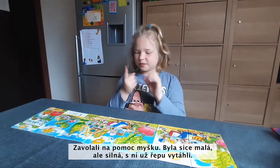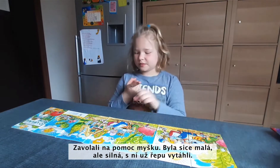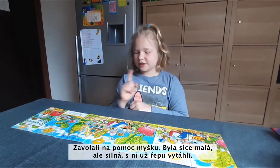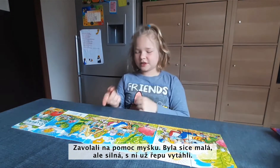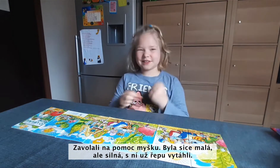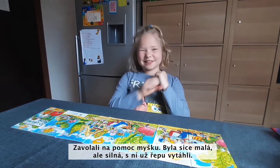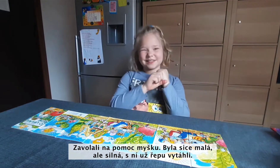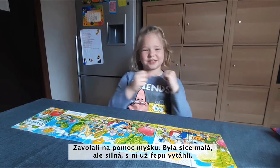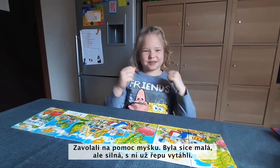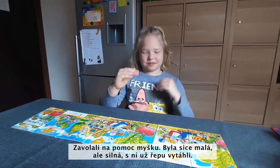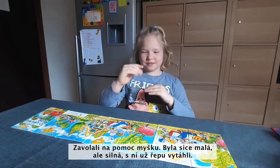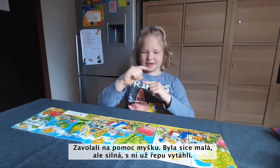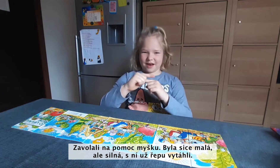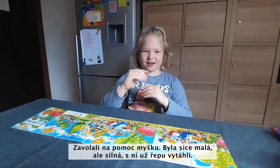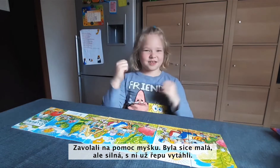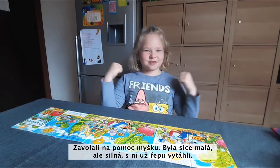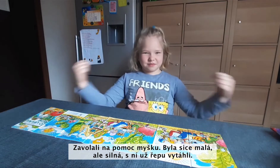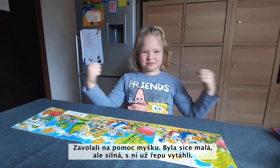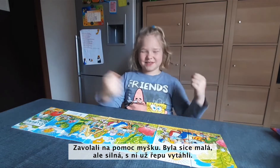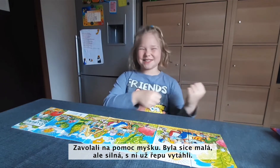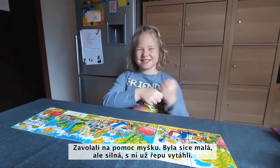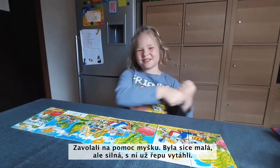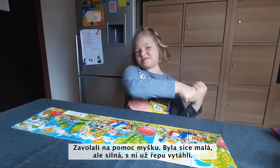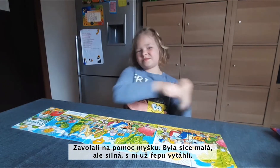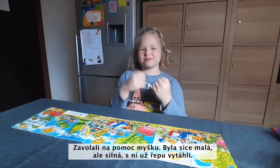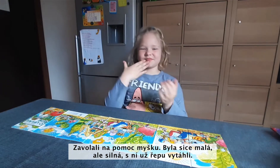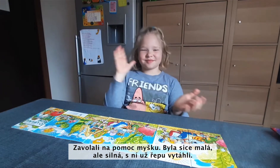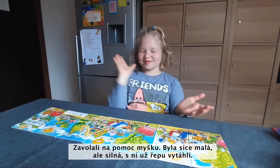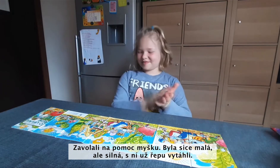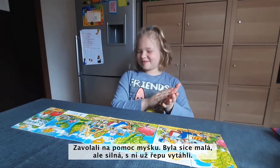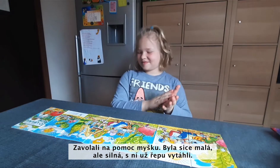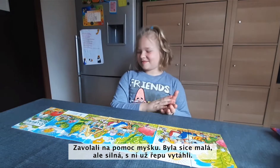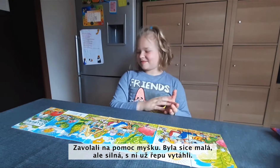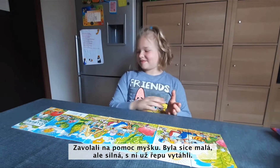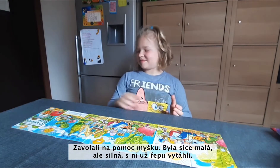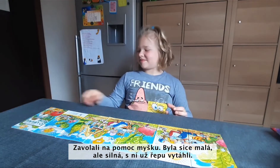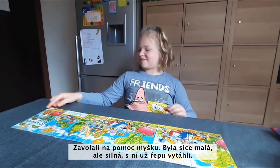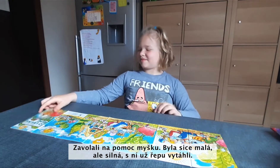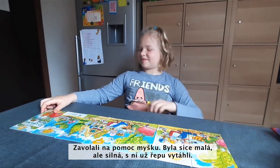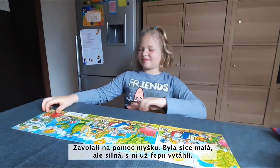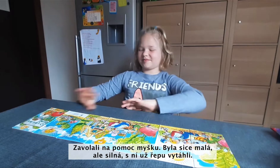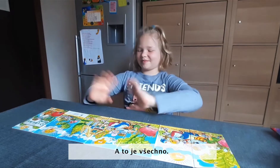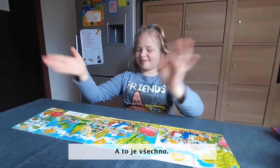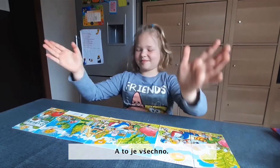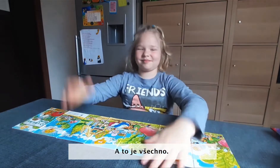Zavolali na pomoc myšku. Byla sice malá, ale silná. S ní už řepu vytáhli. A to je všechno.